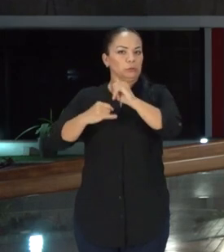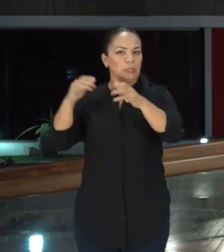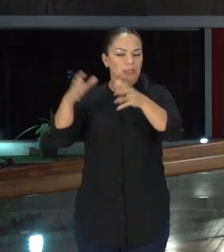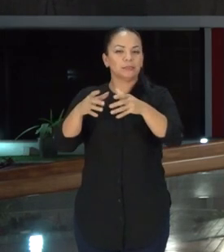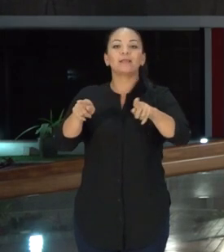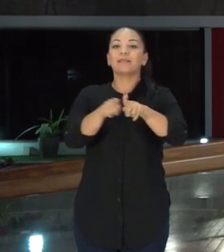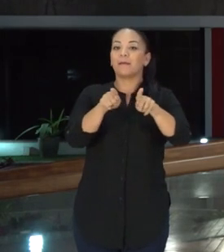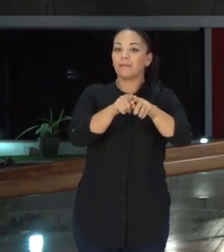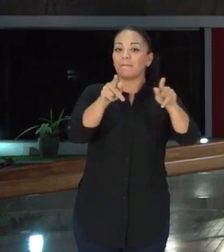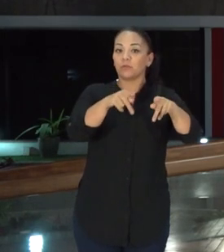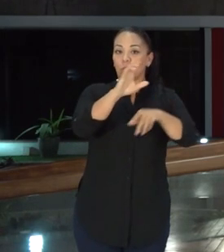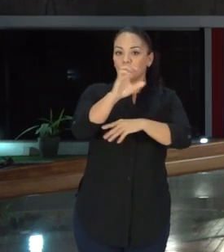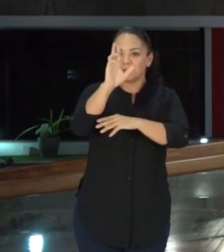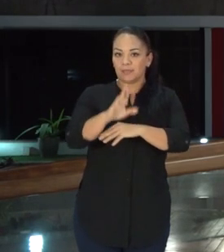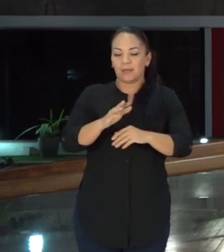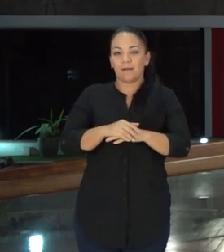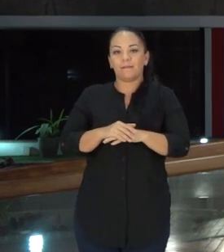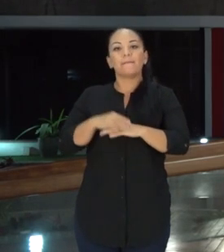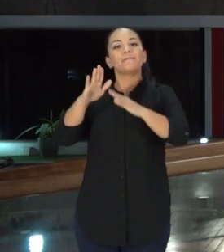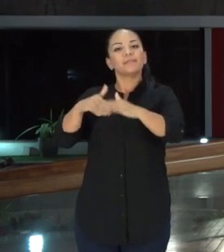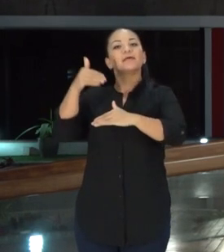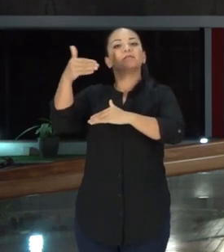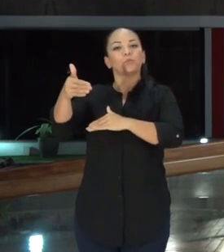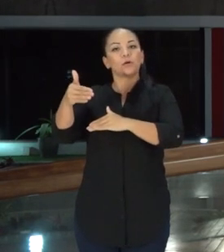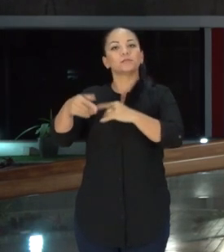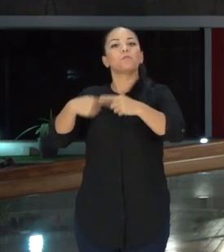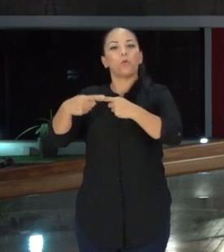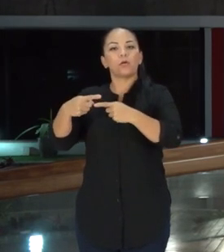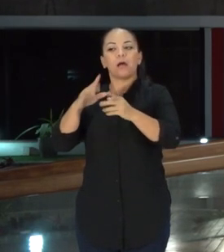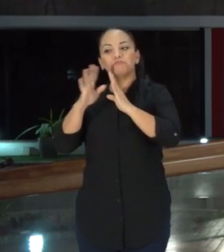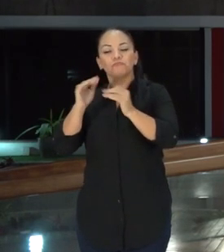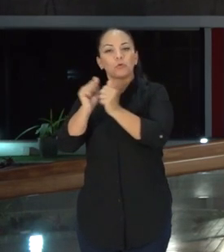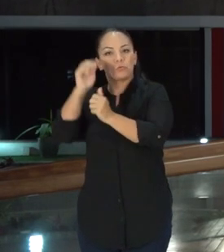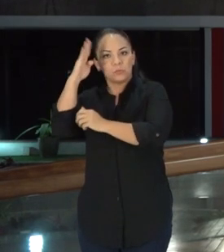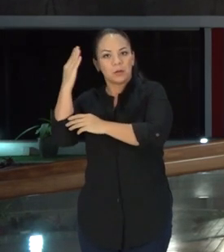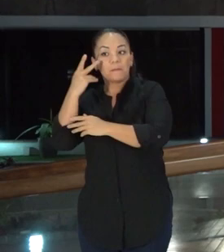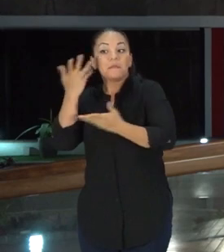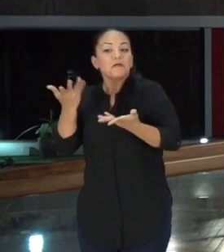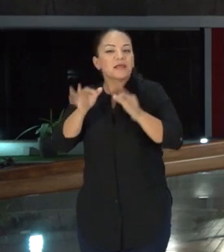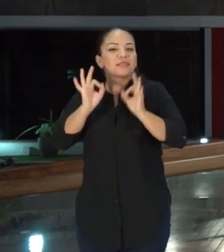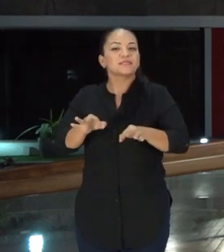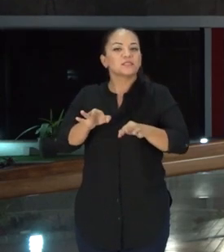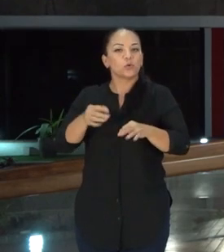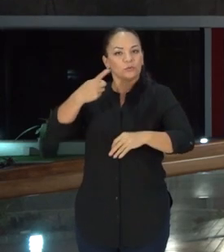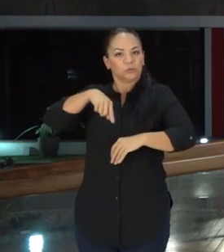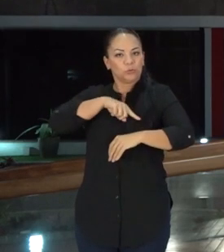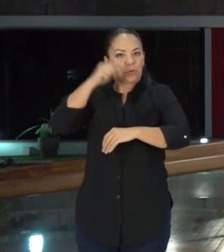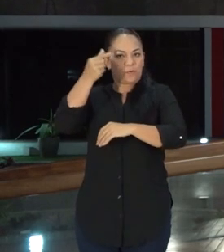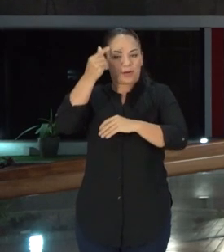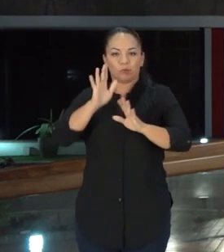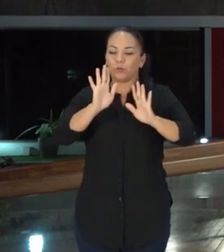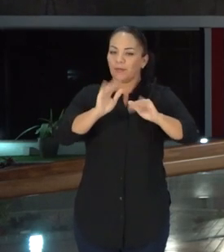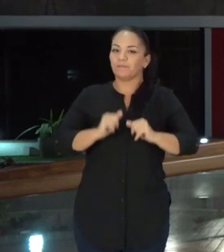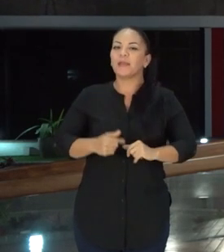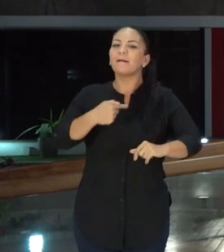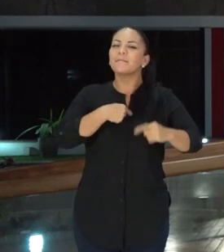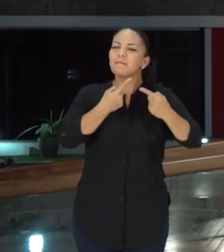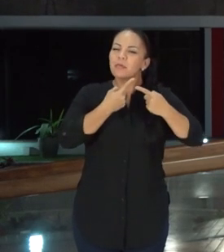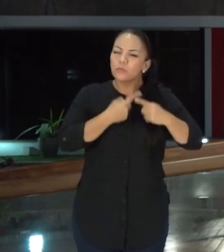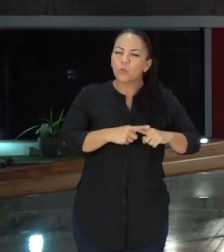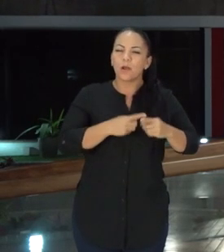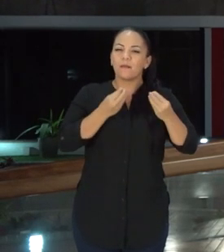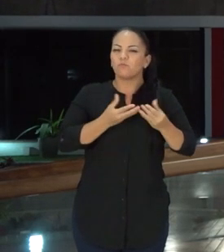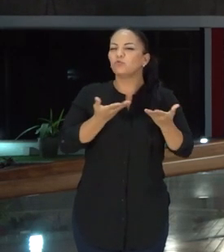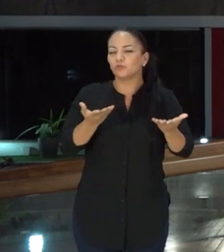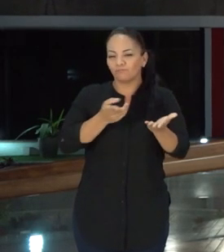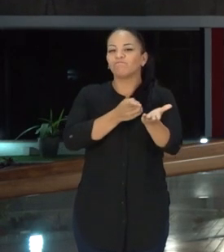para poder discutir con doña Laura después cuál es la decisión final del gobierno. Lo que a mí me duele mucho, para serles muy